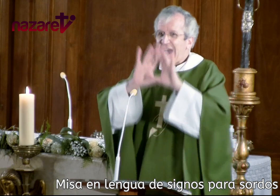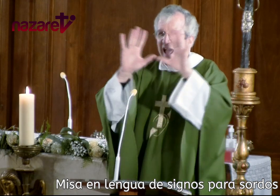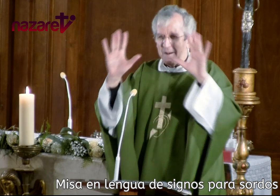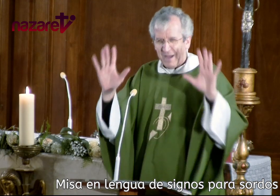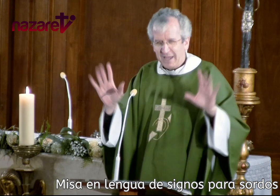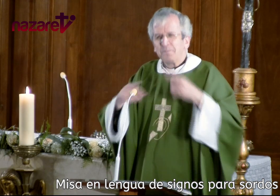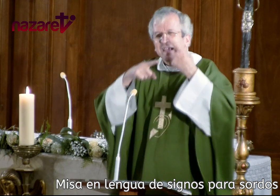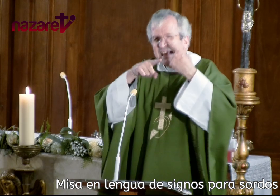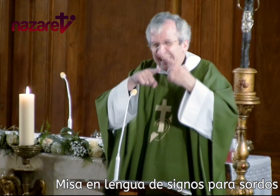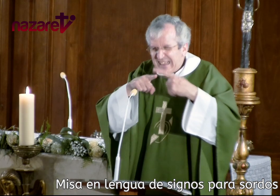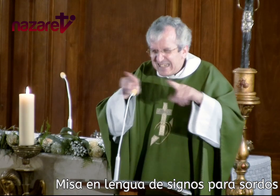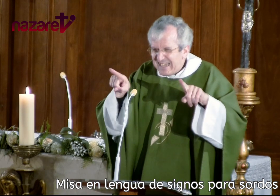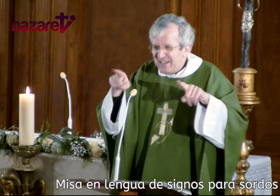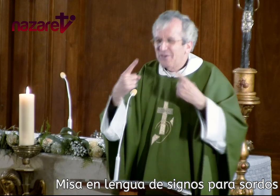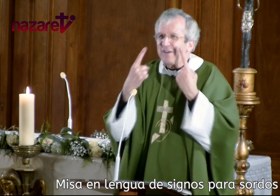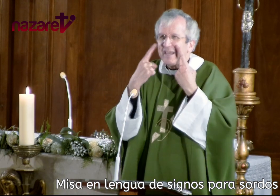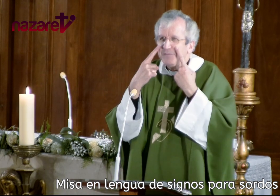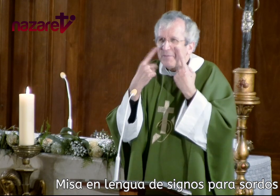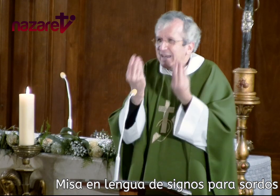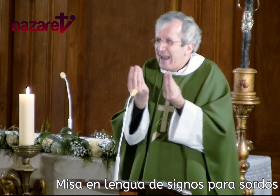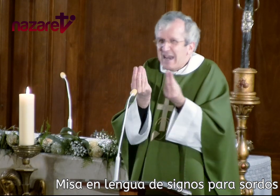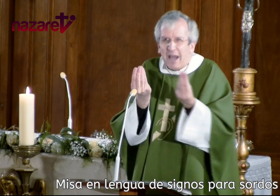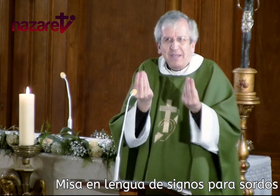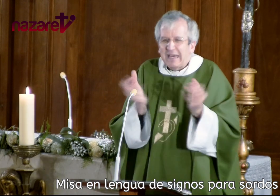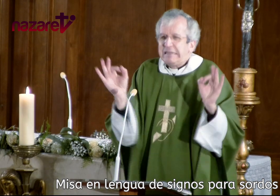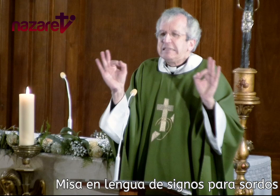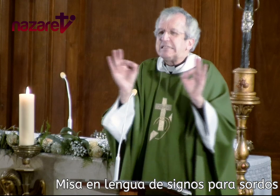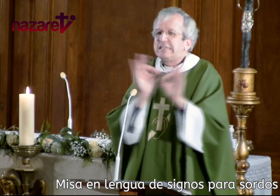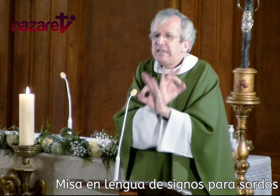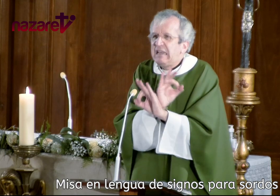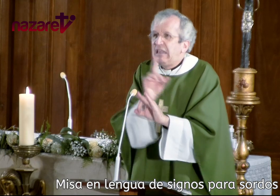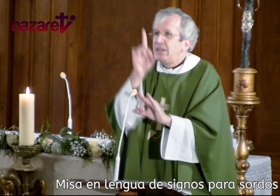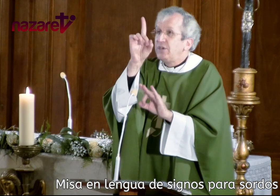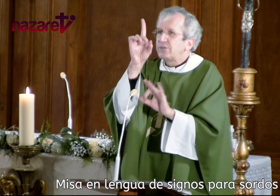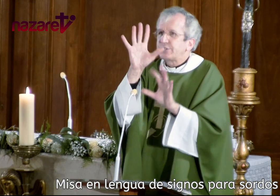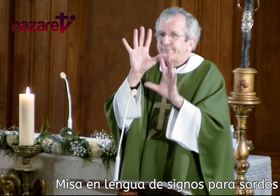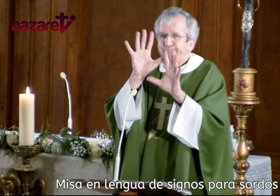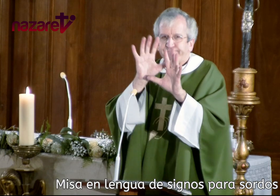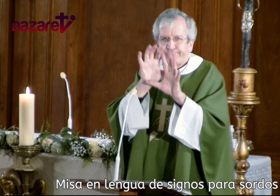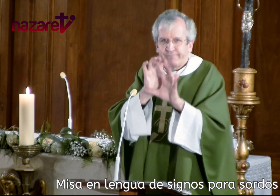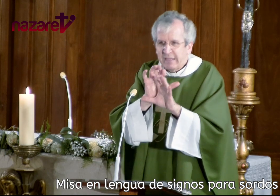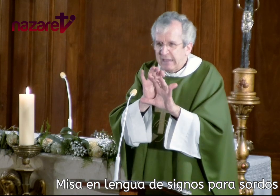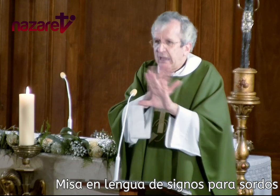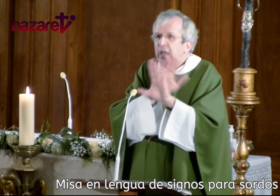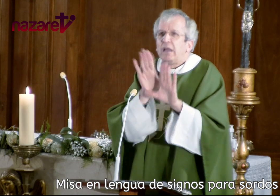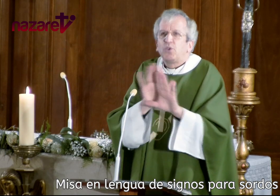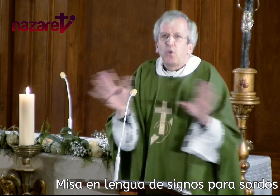alma qué distinto es vivir la vida sin dios todo